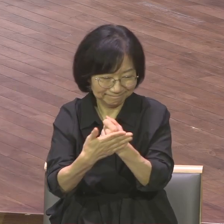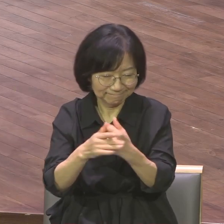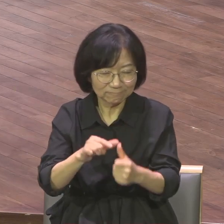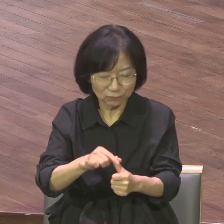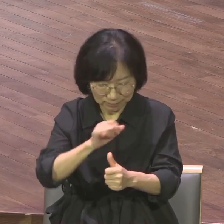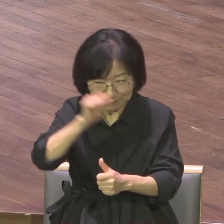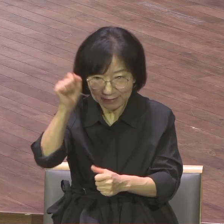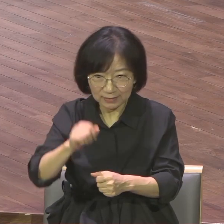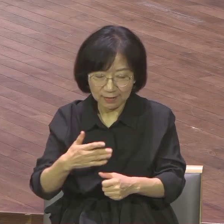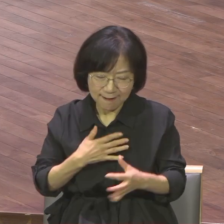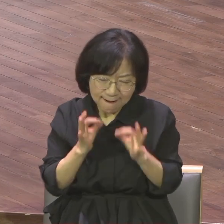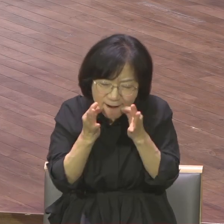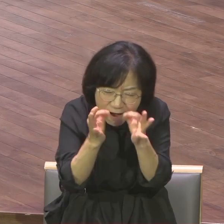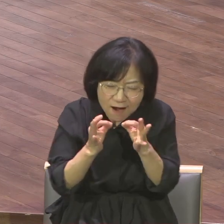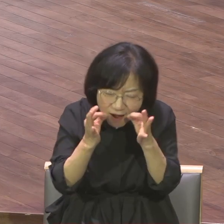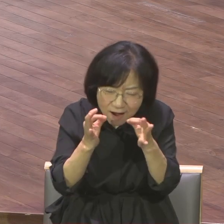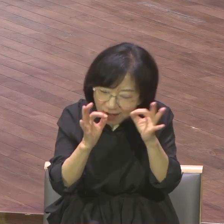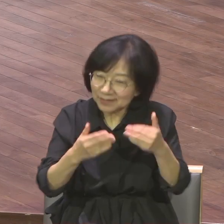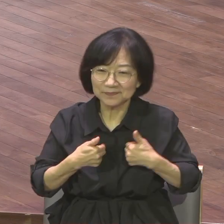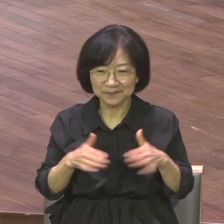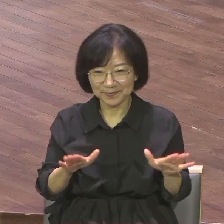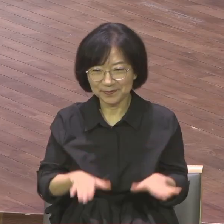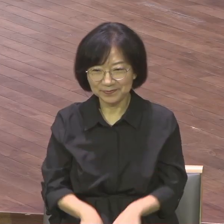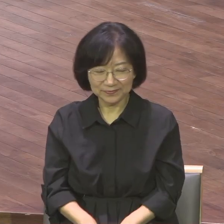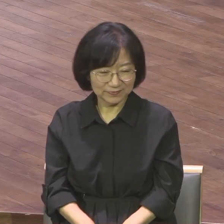노력을 한 게 아니라니까. 노력 필요 없어.